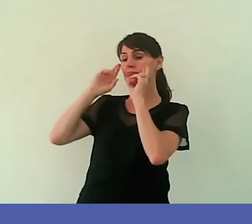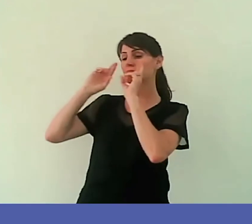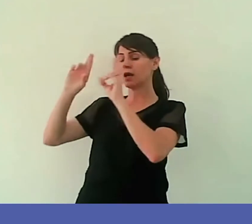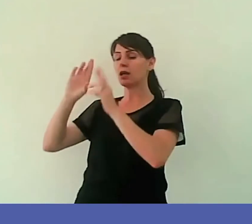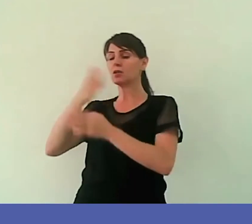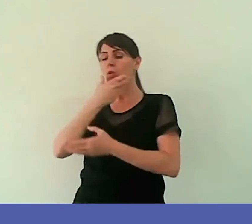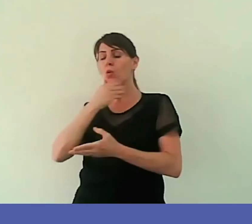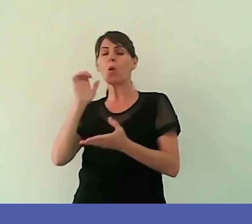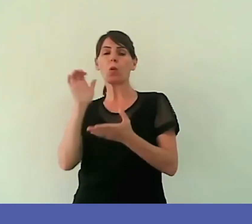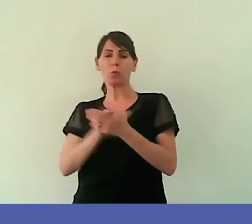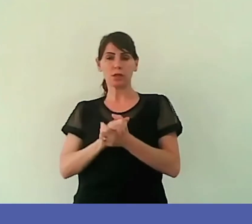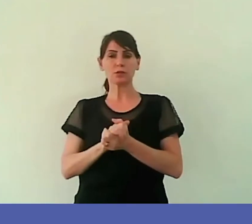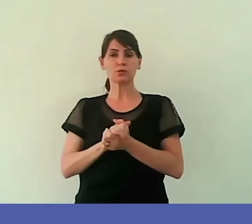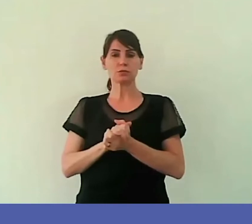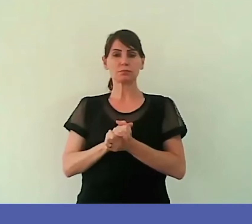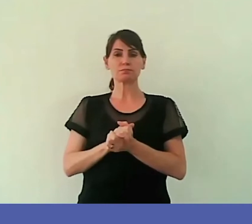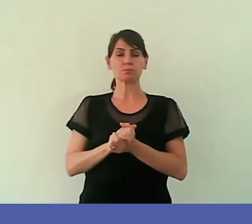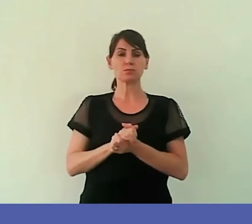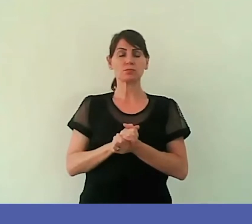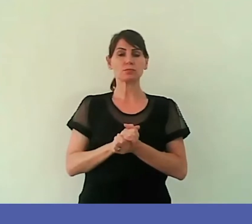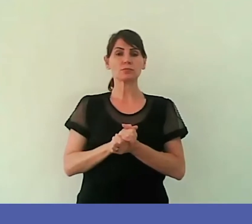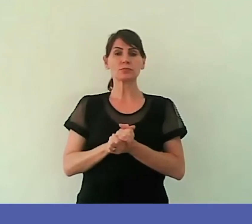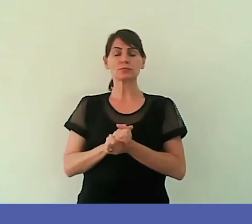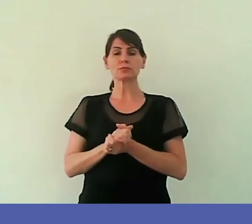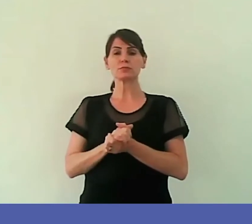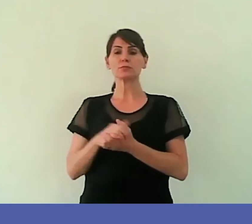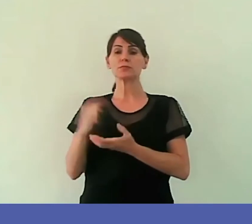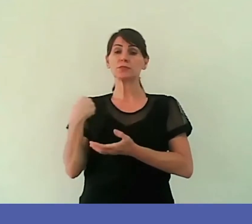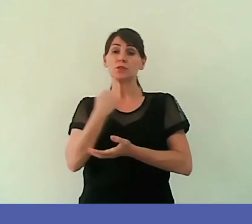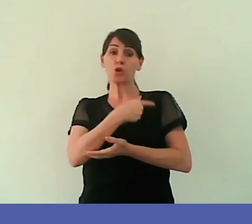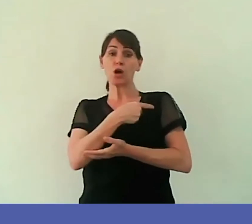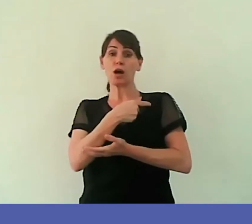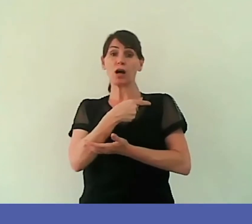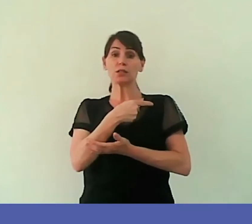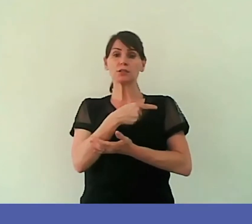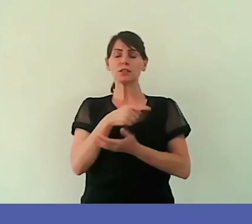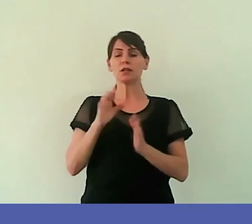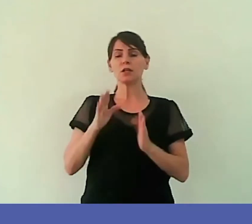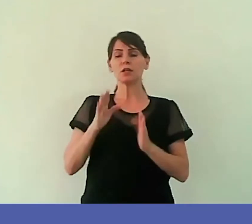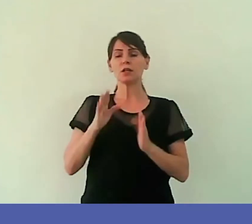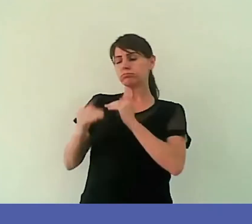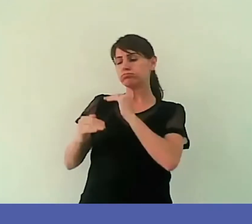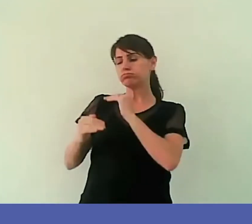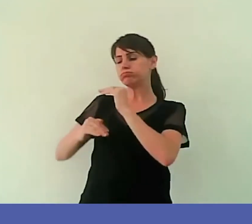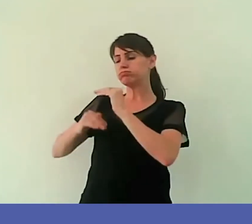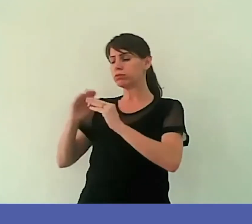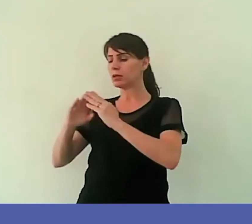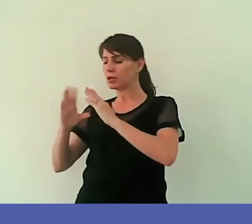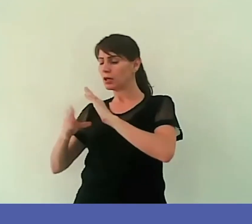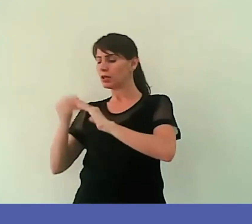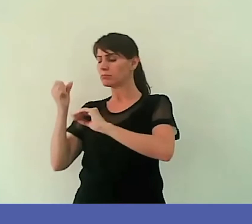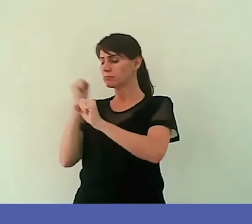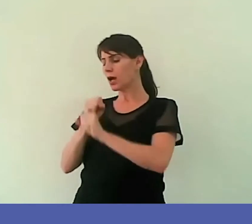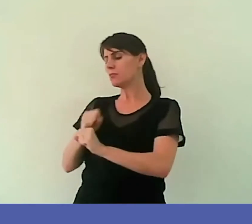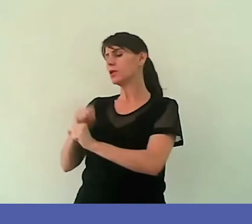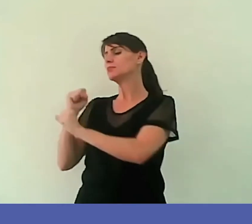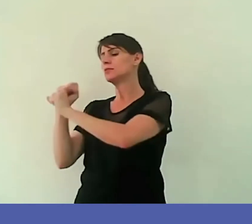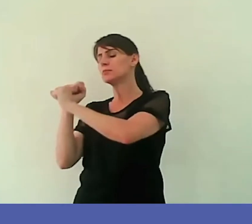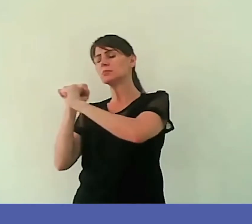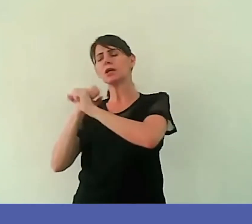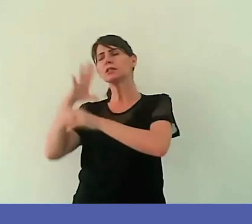tá? Então, irmãos, nós estamos nesse processo de preparação, né, que Deus